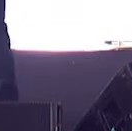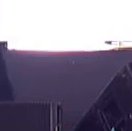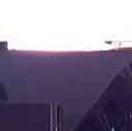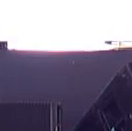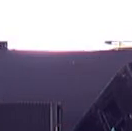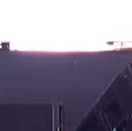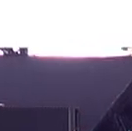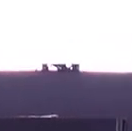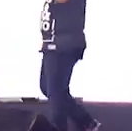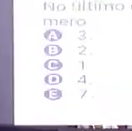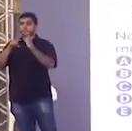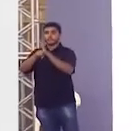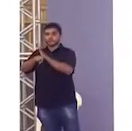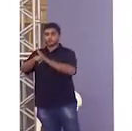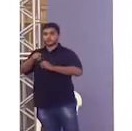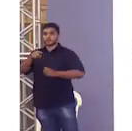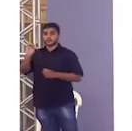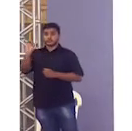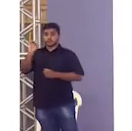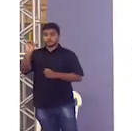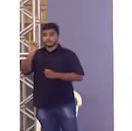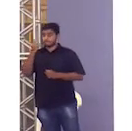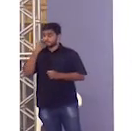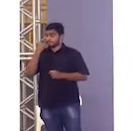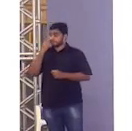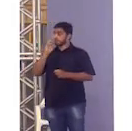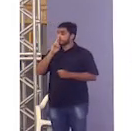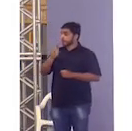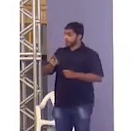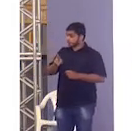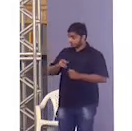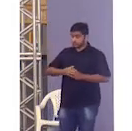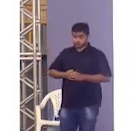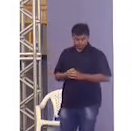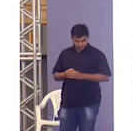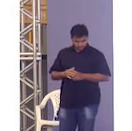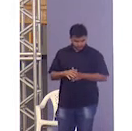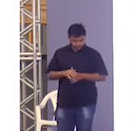Problema inteligentíssimo, questão 6.